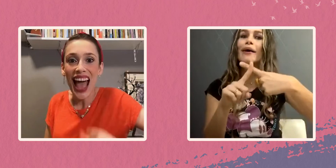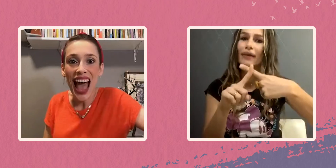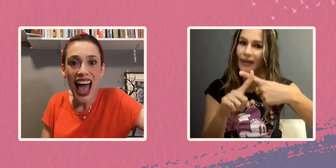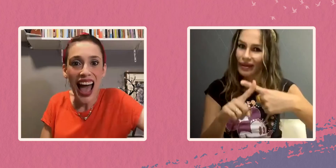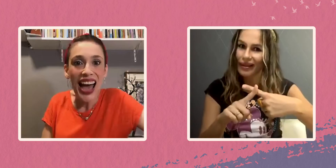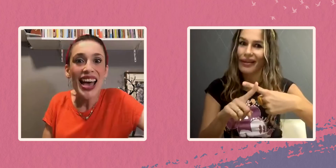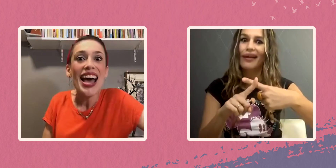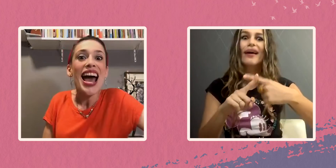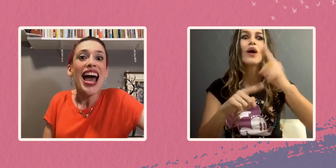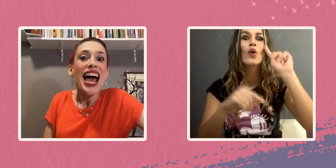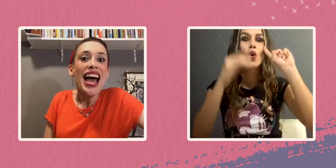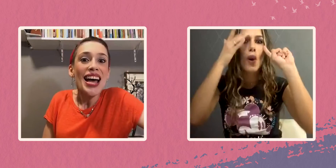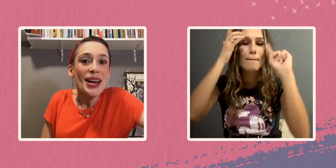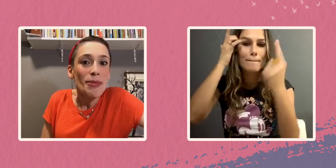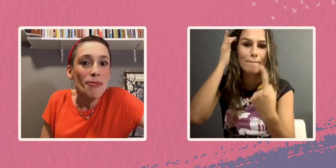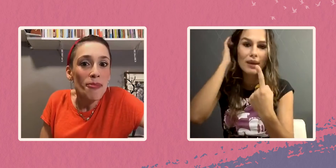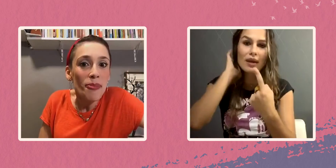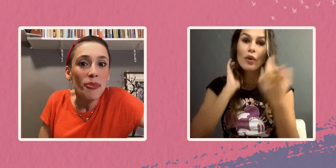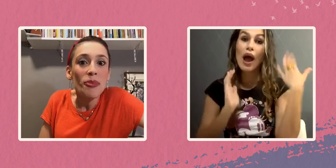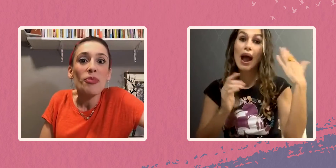Vanessa,